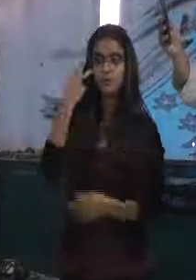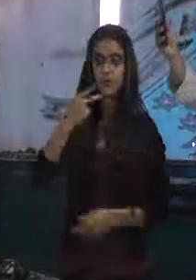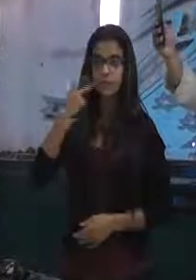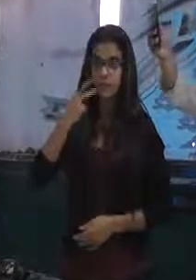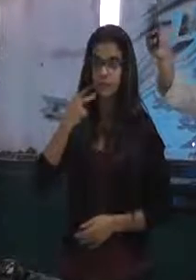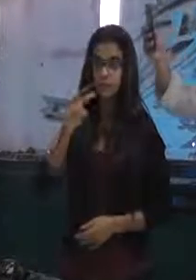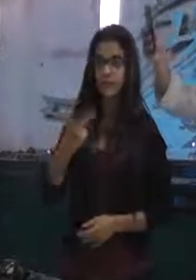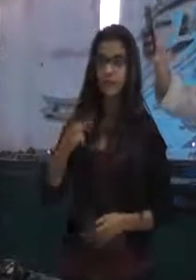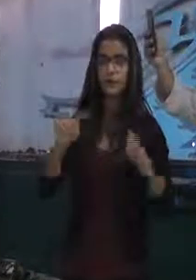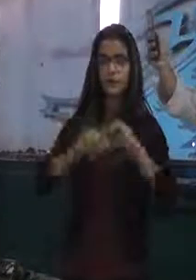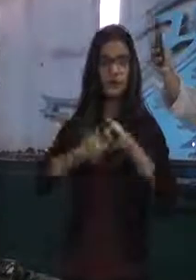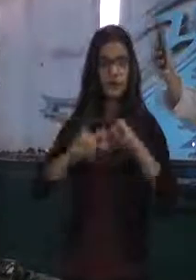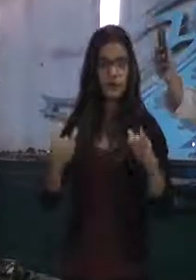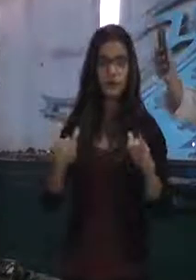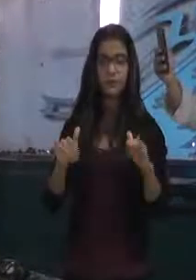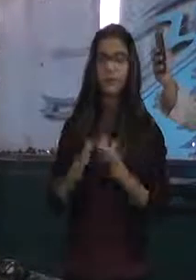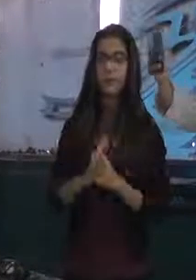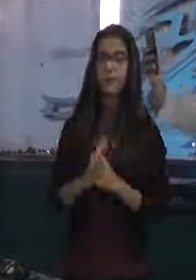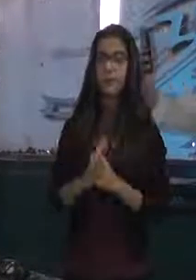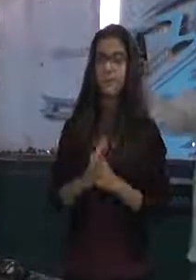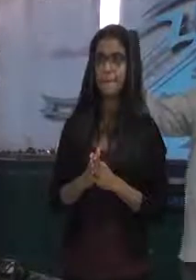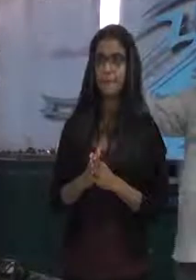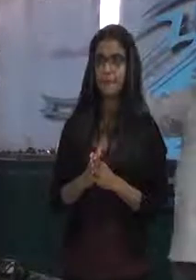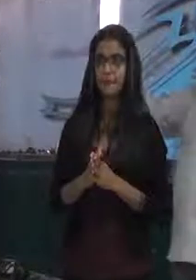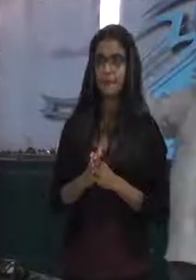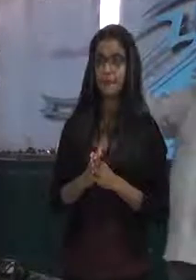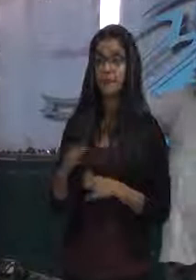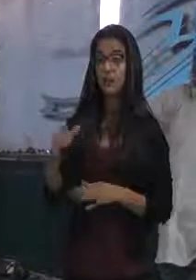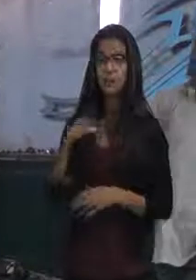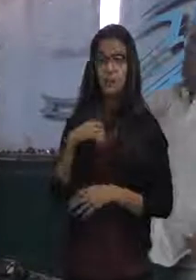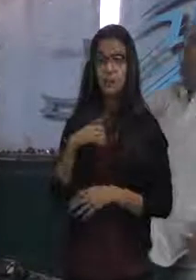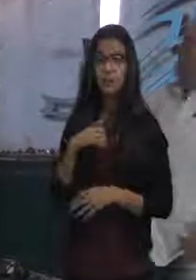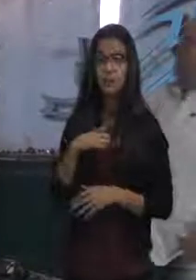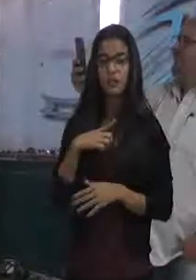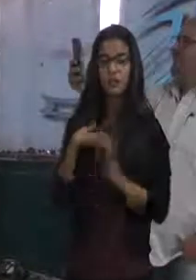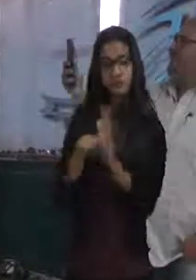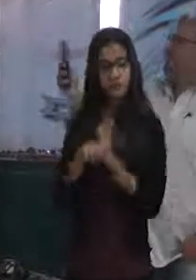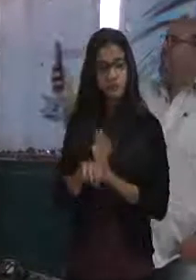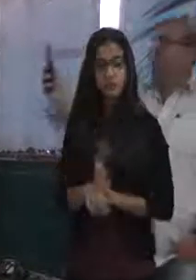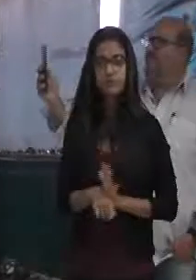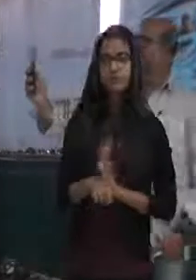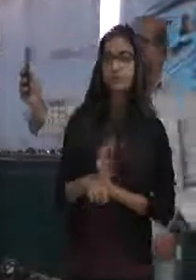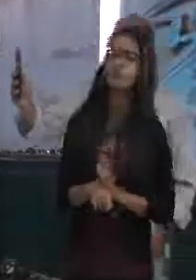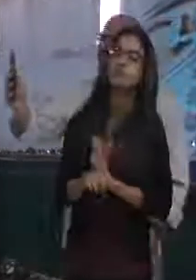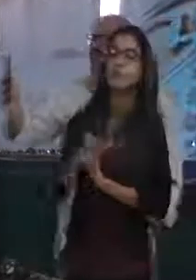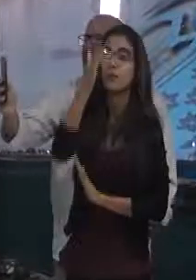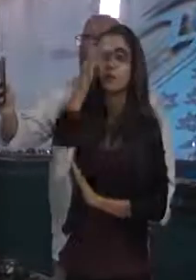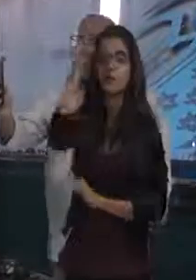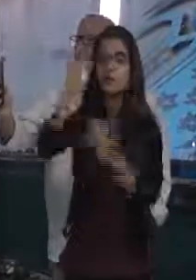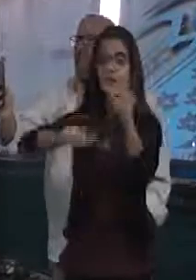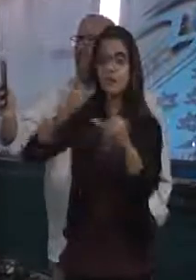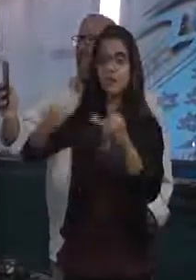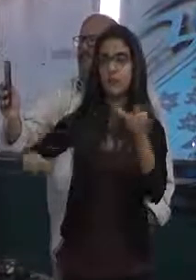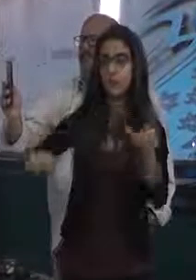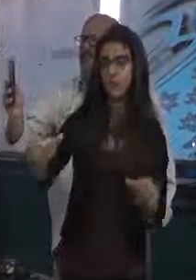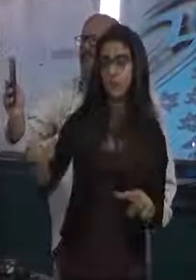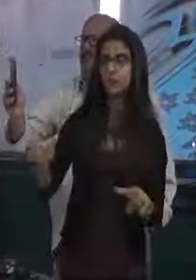para informar que nós estamos fazendo levantamento dessas pessoas